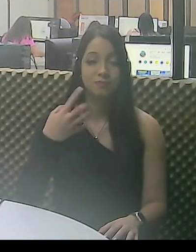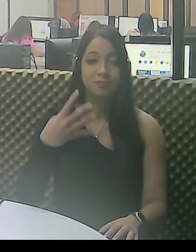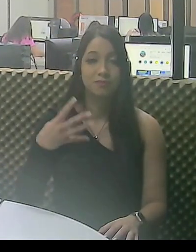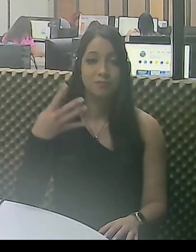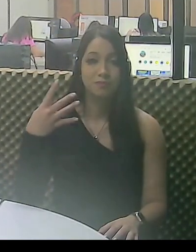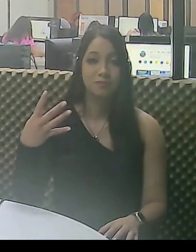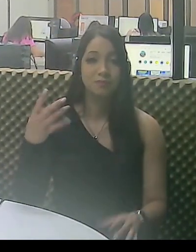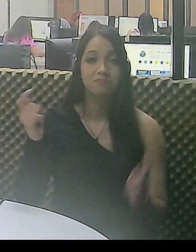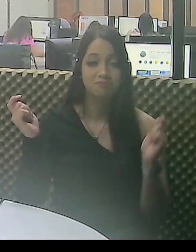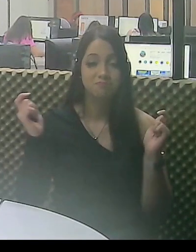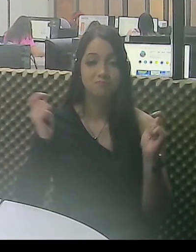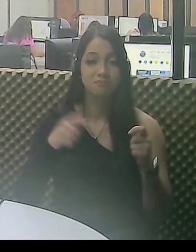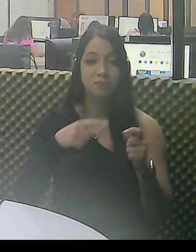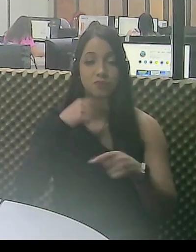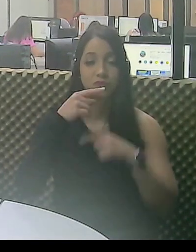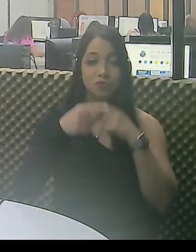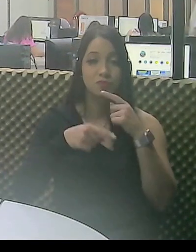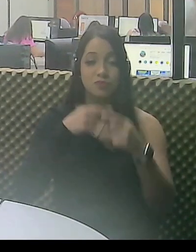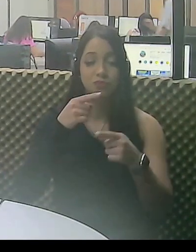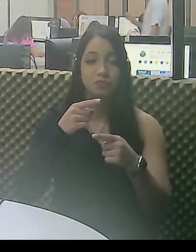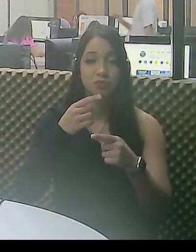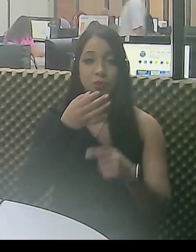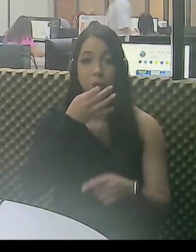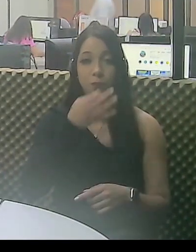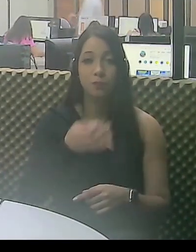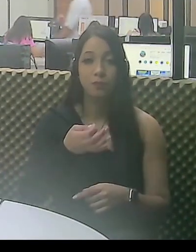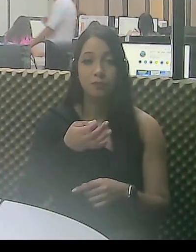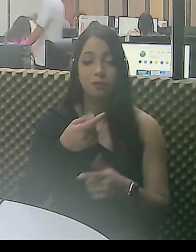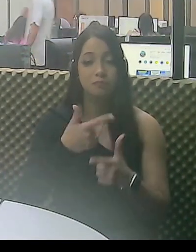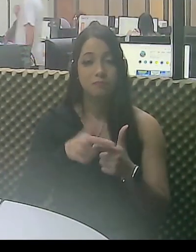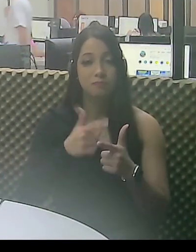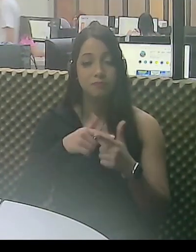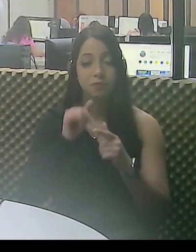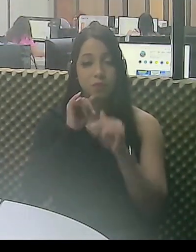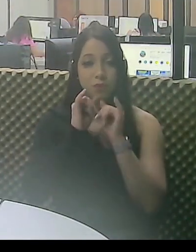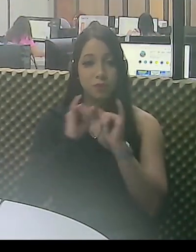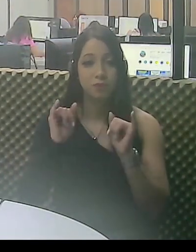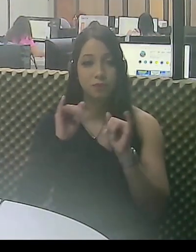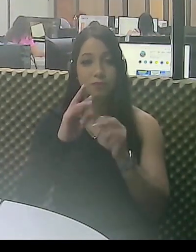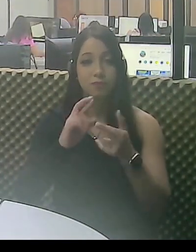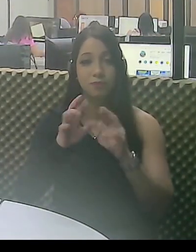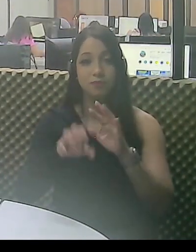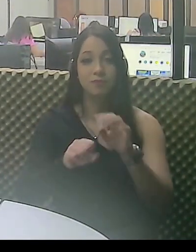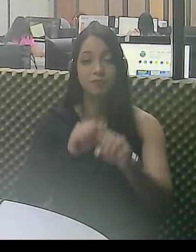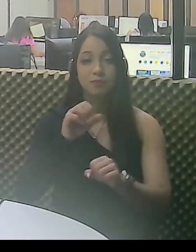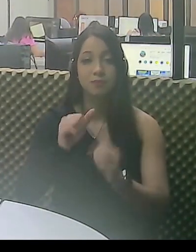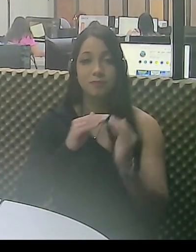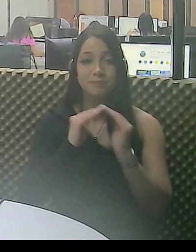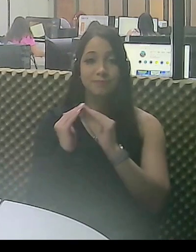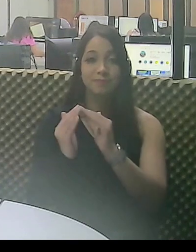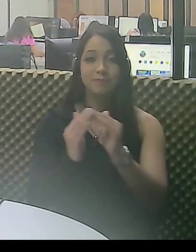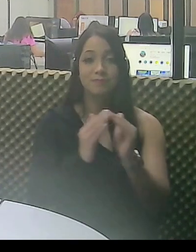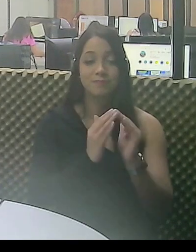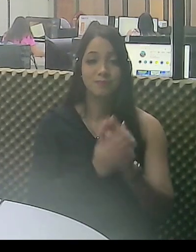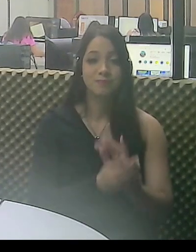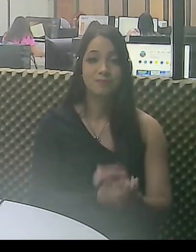32287744, é possível tirar dúvidas, sugerir e relatar problemas sobre a coleta seletiva nos